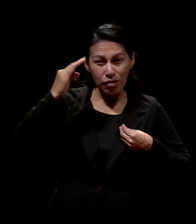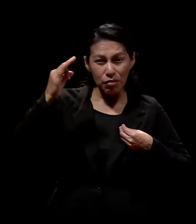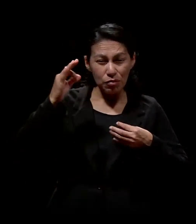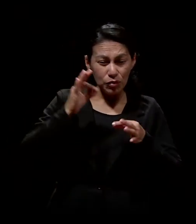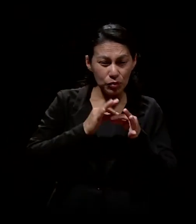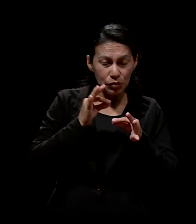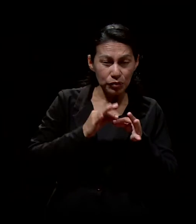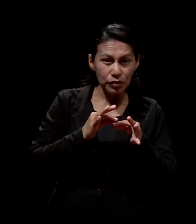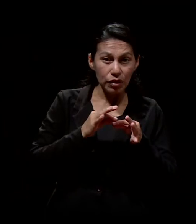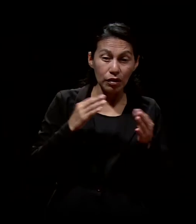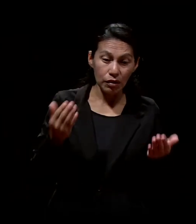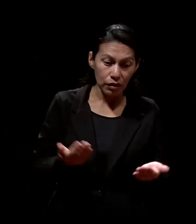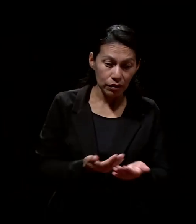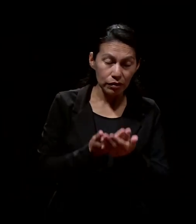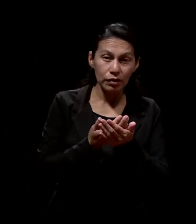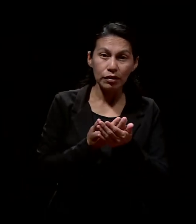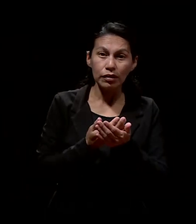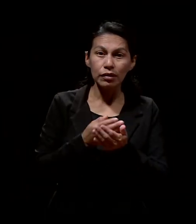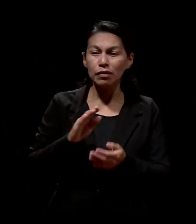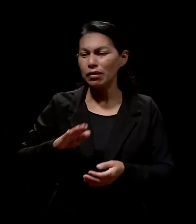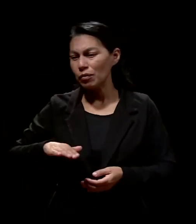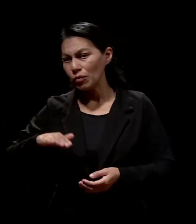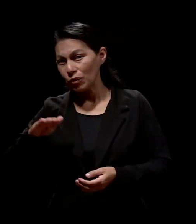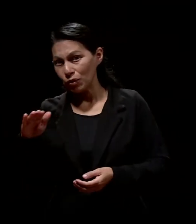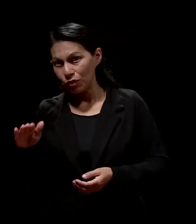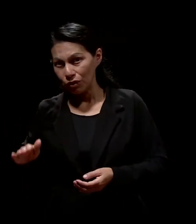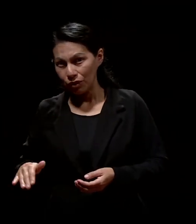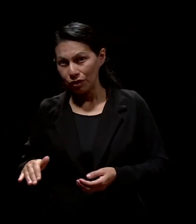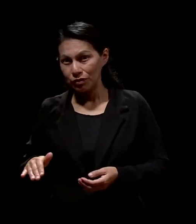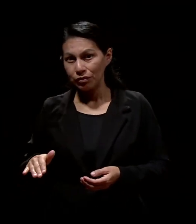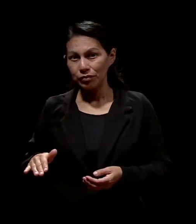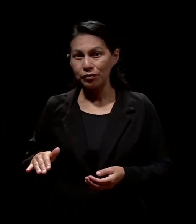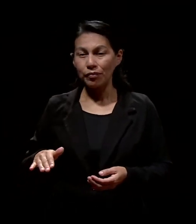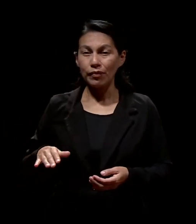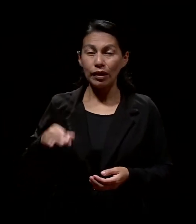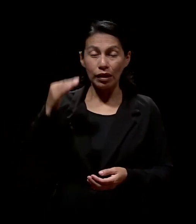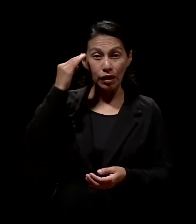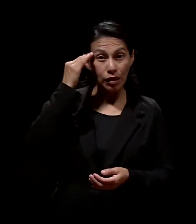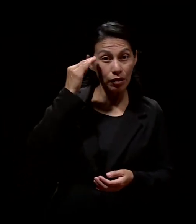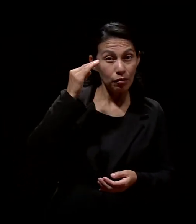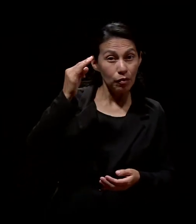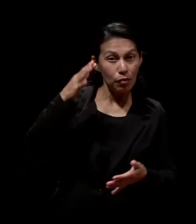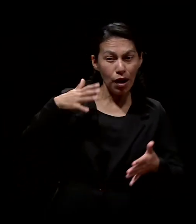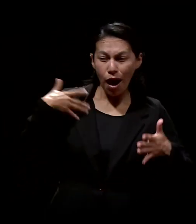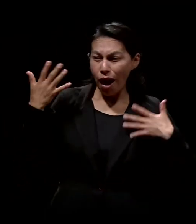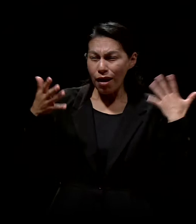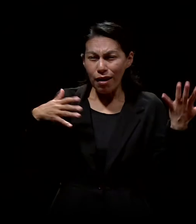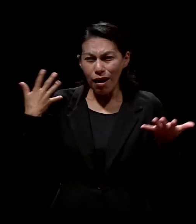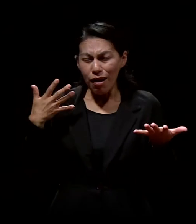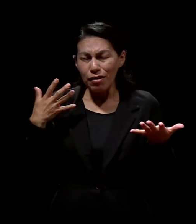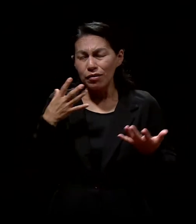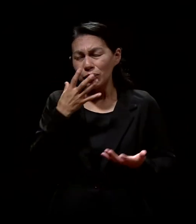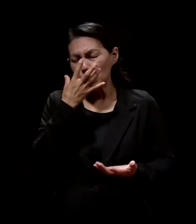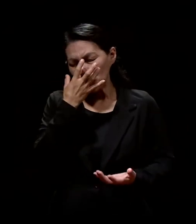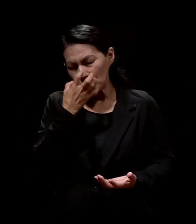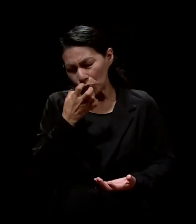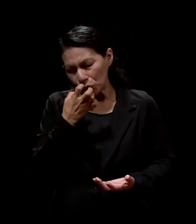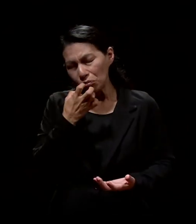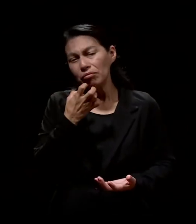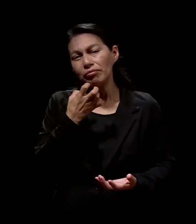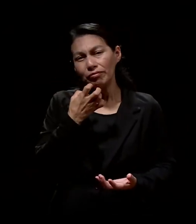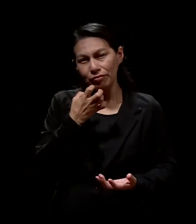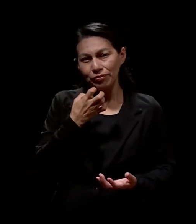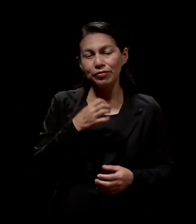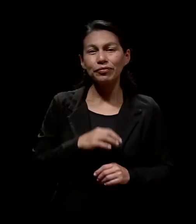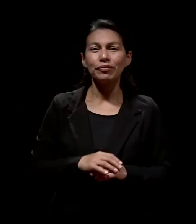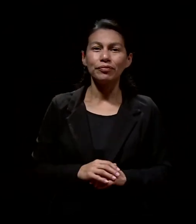de nacer y tiempo de morir. Tiempo para alegrarnos y tiempo para